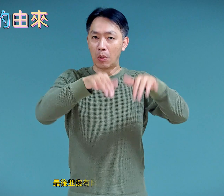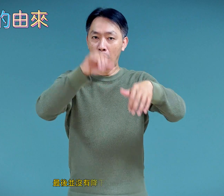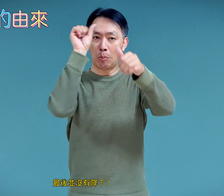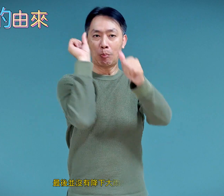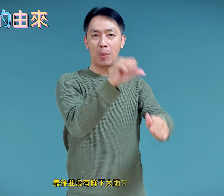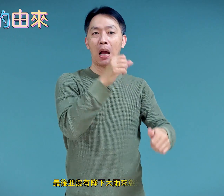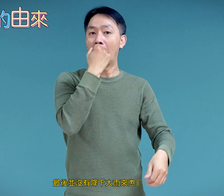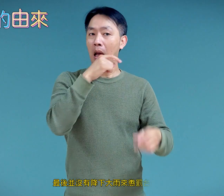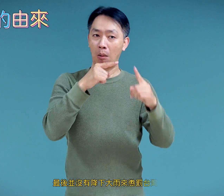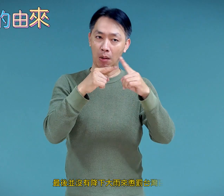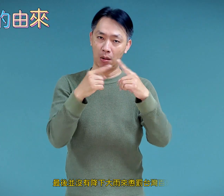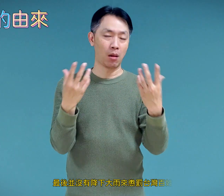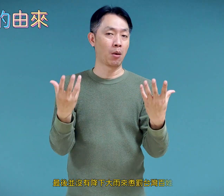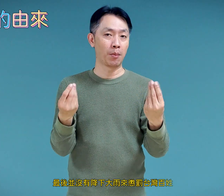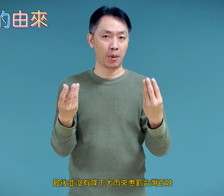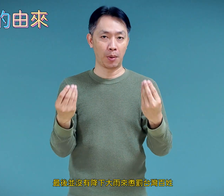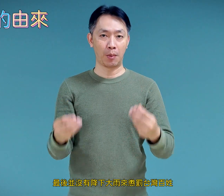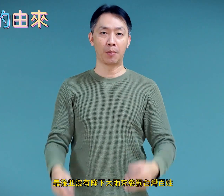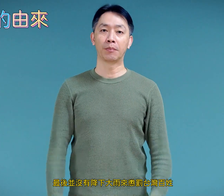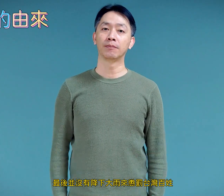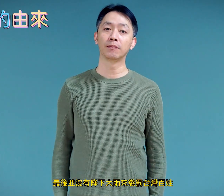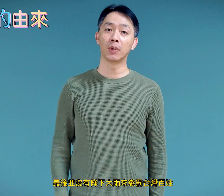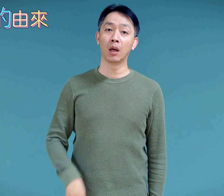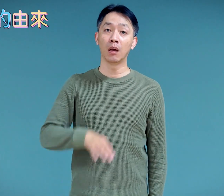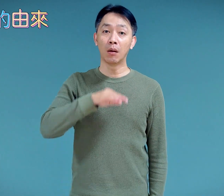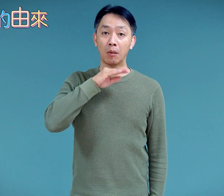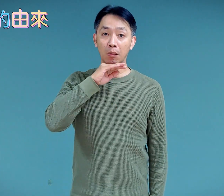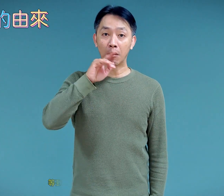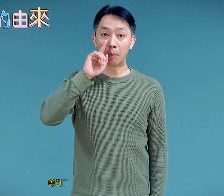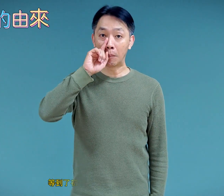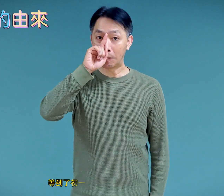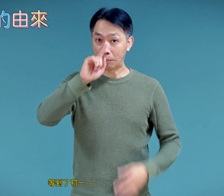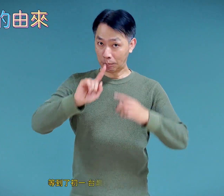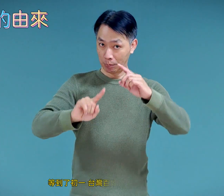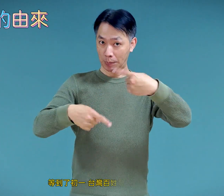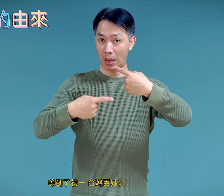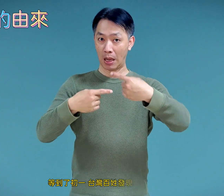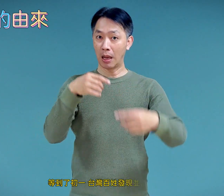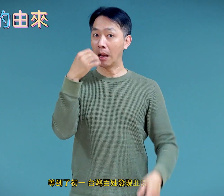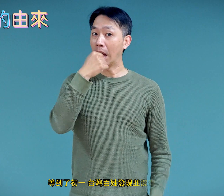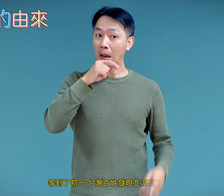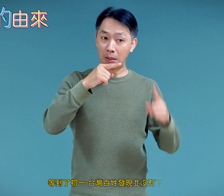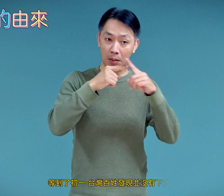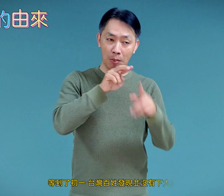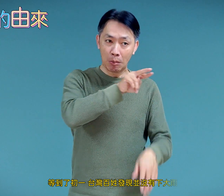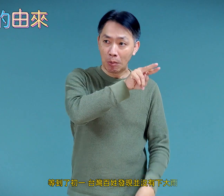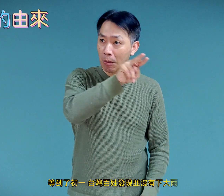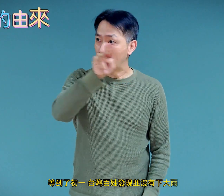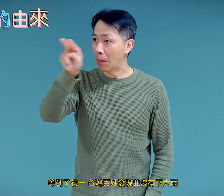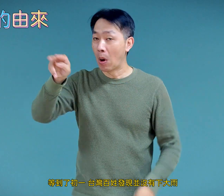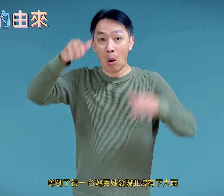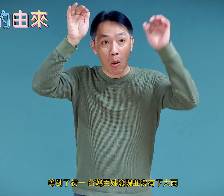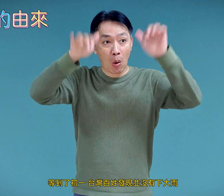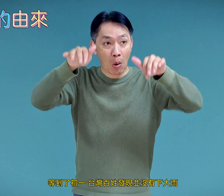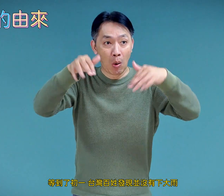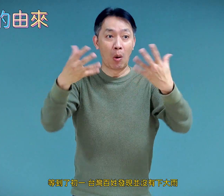没有降下大雨来惩罚台湾百姓。等到了初一，台湾百姓发现并没有下大